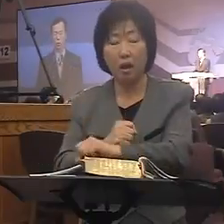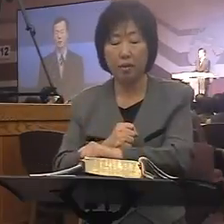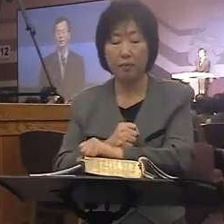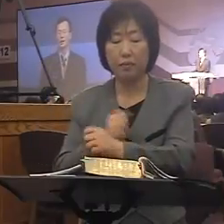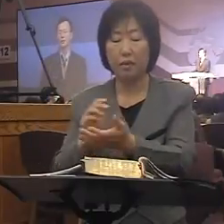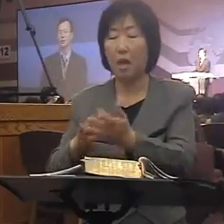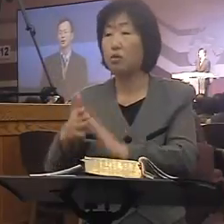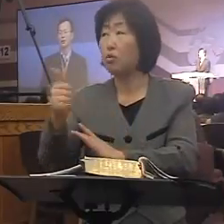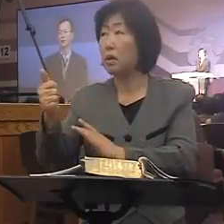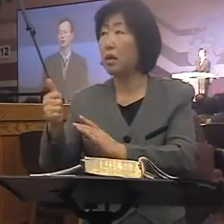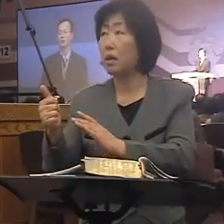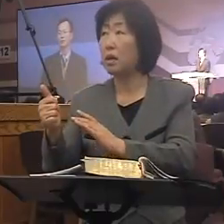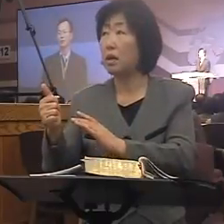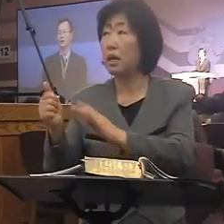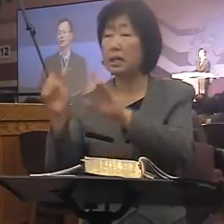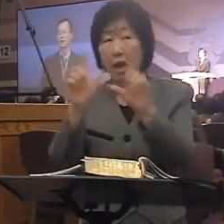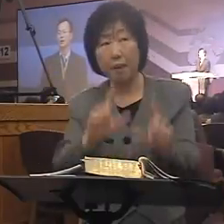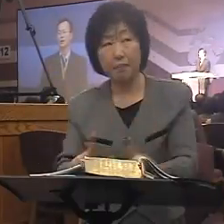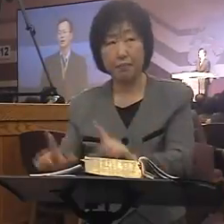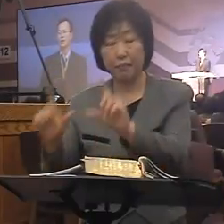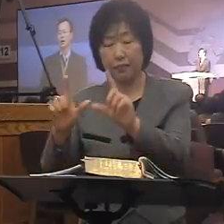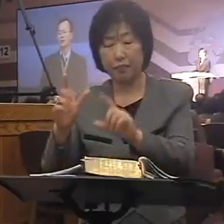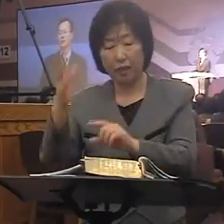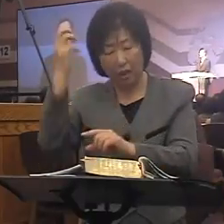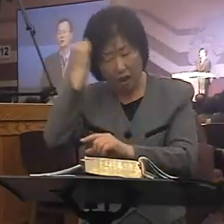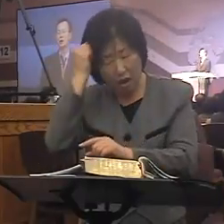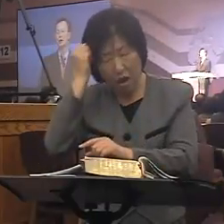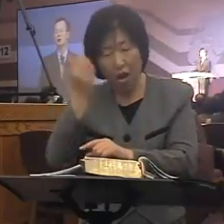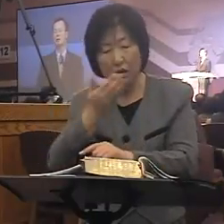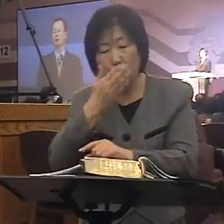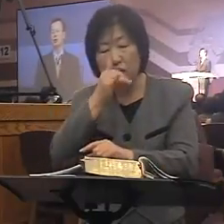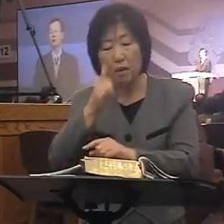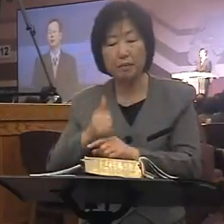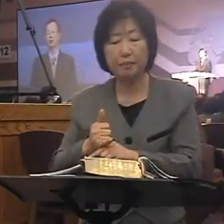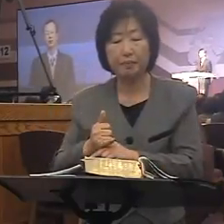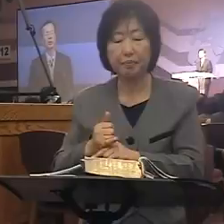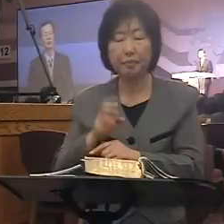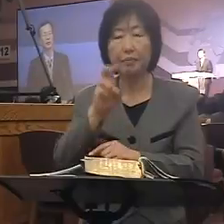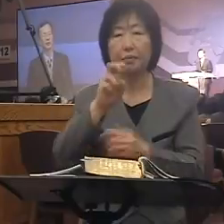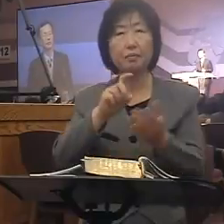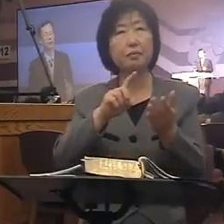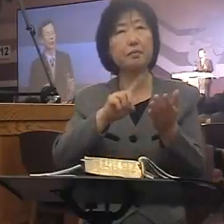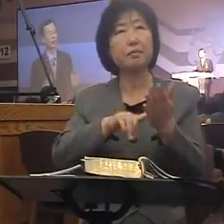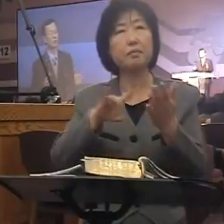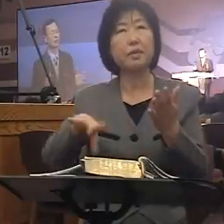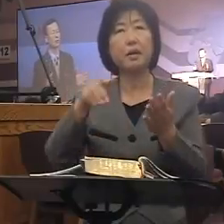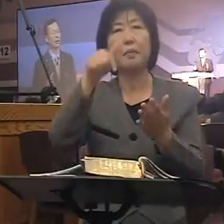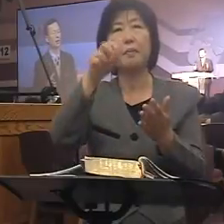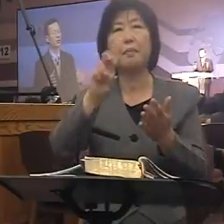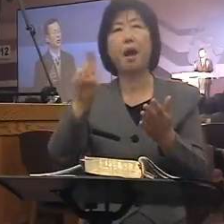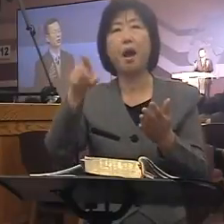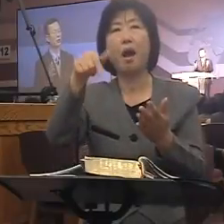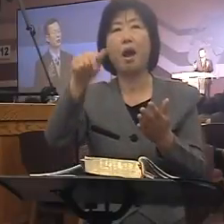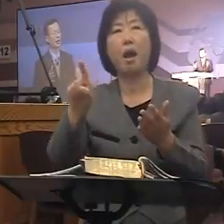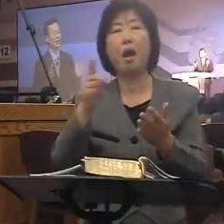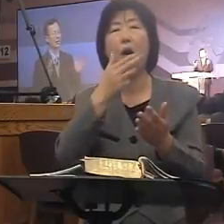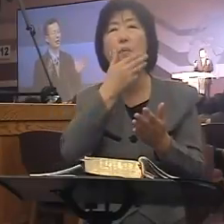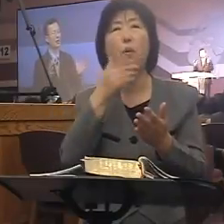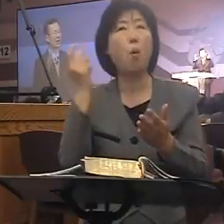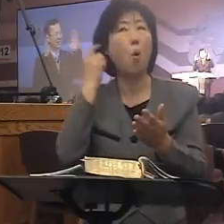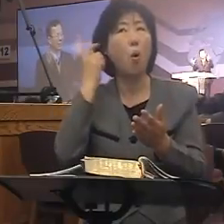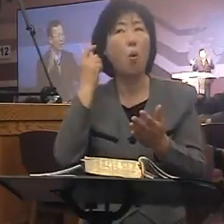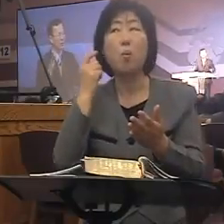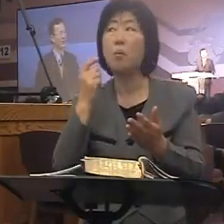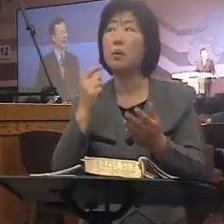여러분 예수님의 삶 기억하시죠? 마가복음 1장 35절에 보면 예수님은 새벽 5일을 미명에 한적한 곳을 찾아